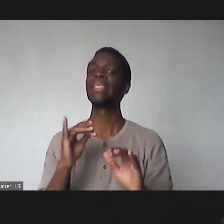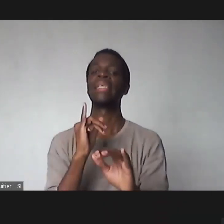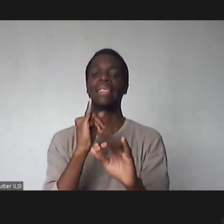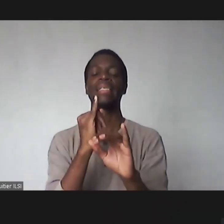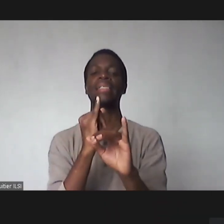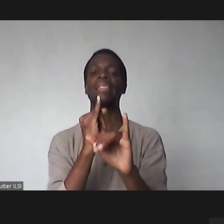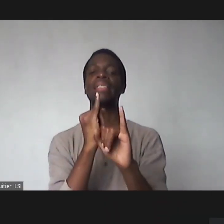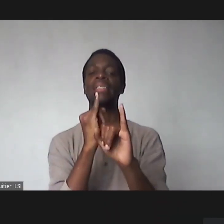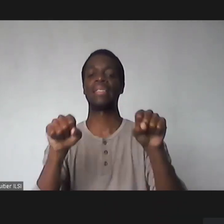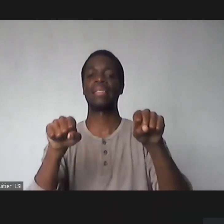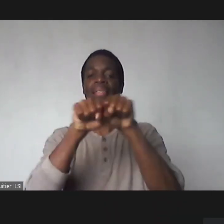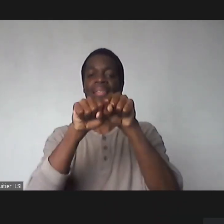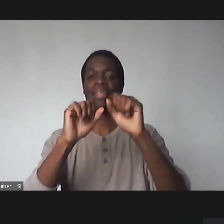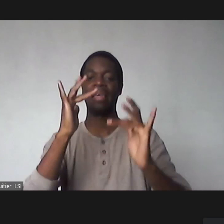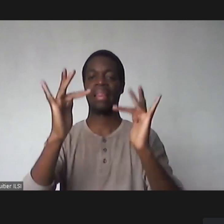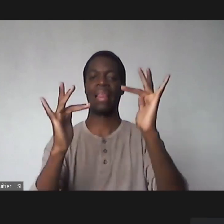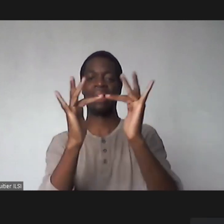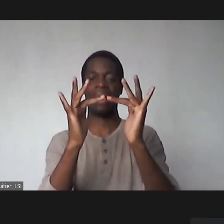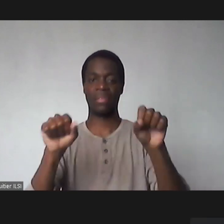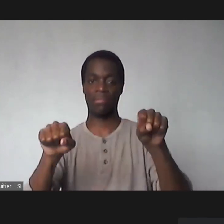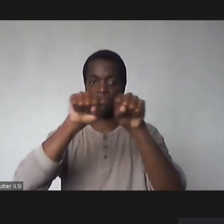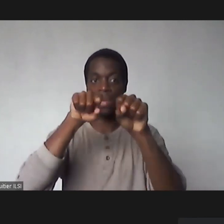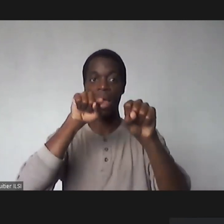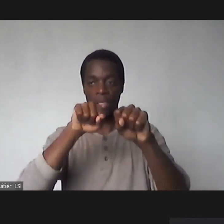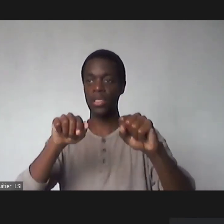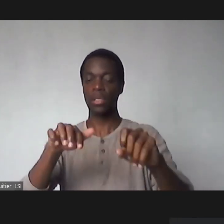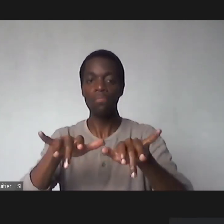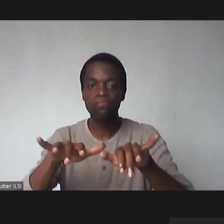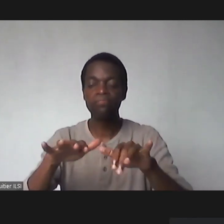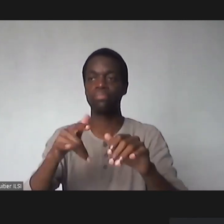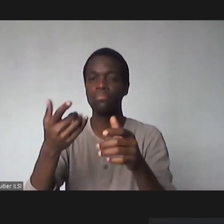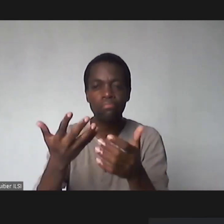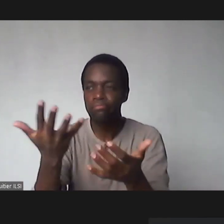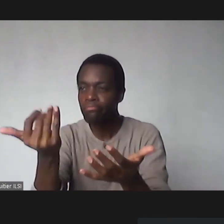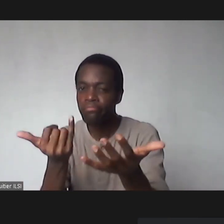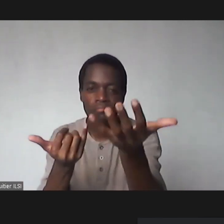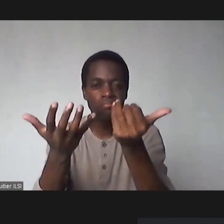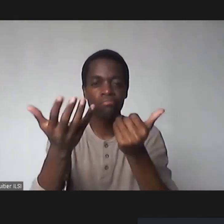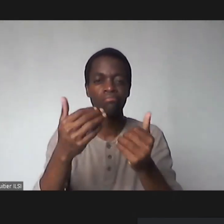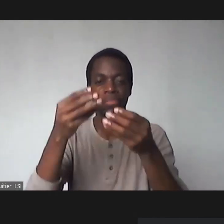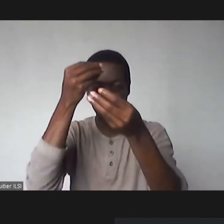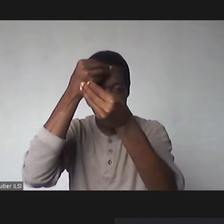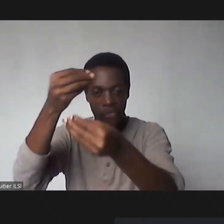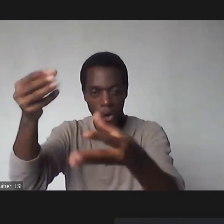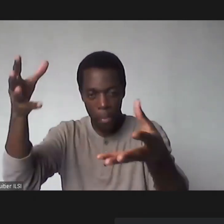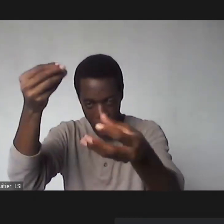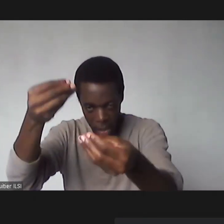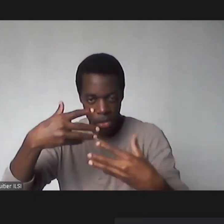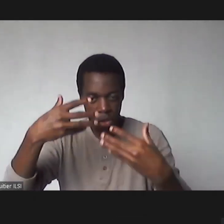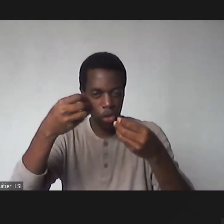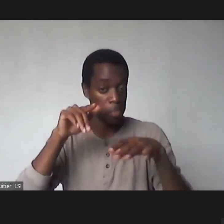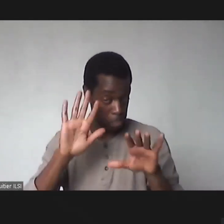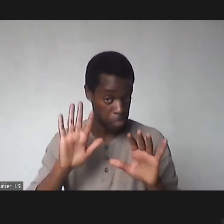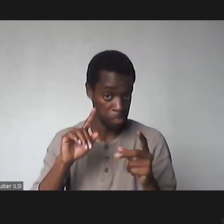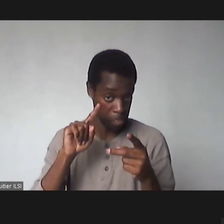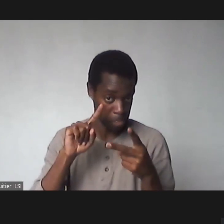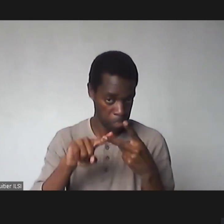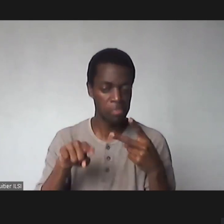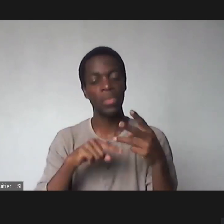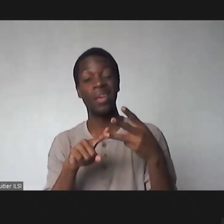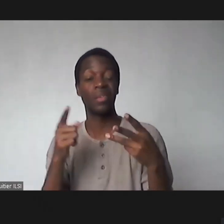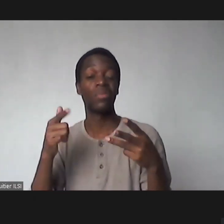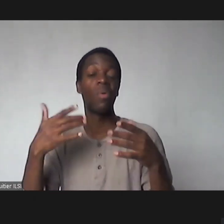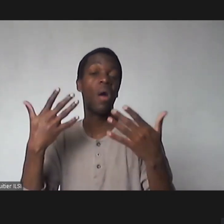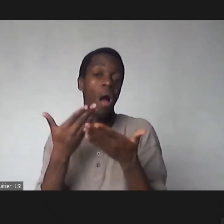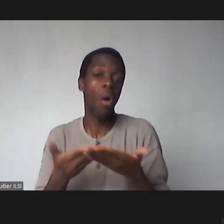ahora con el coronavirus también estamos hablando y haciendo investigaciones por el